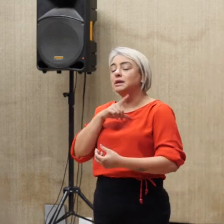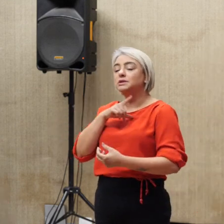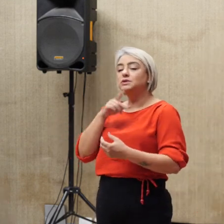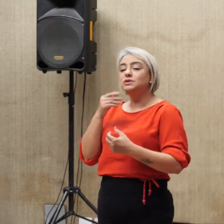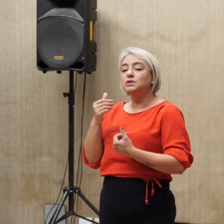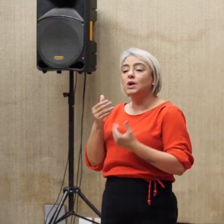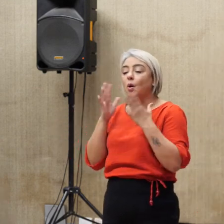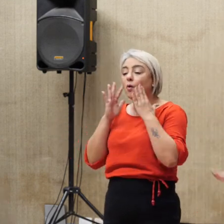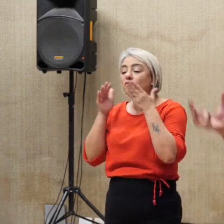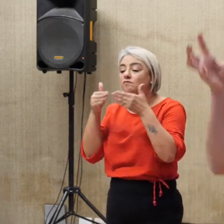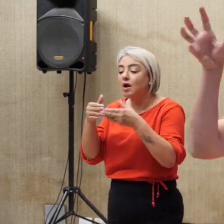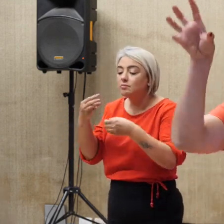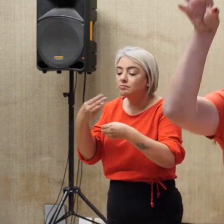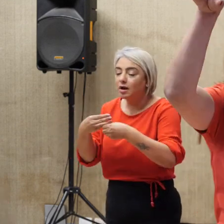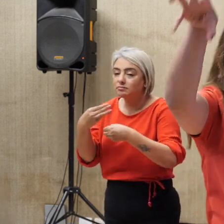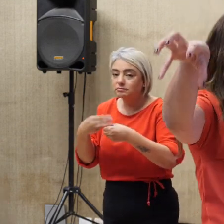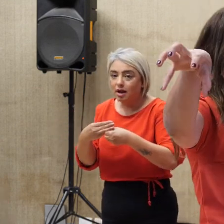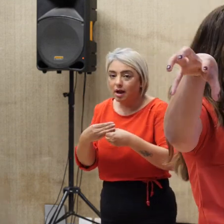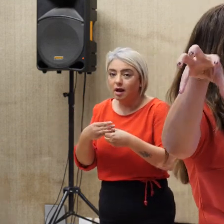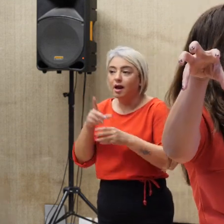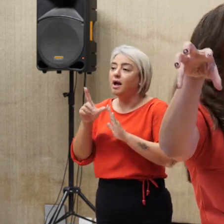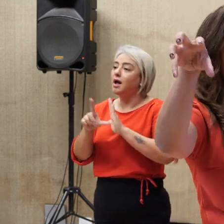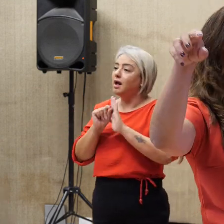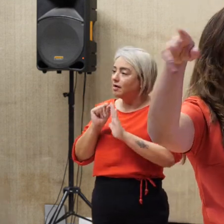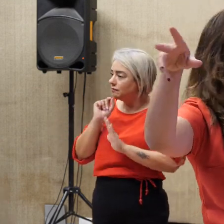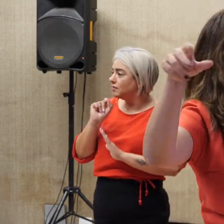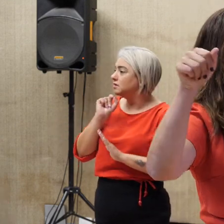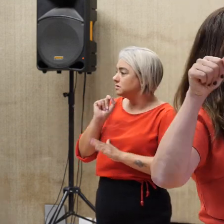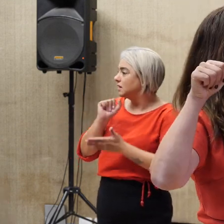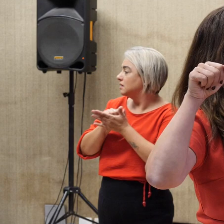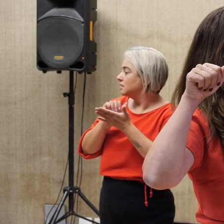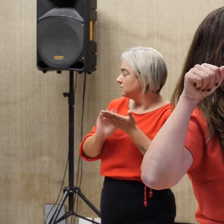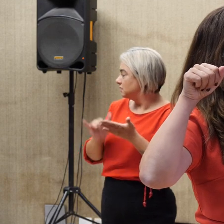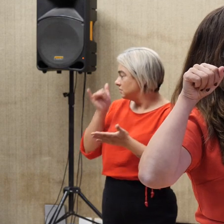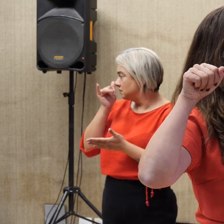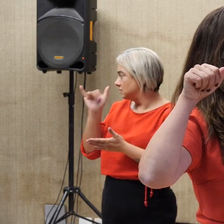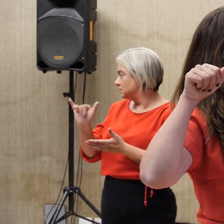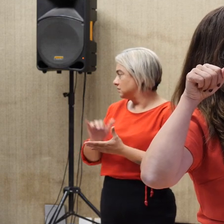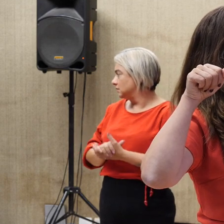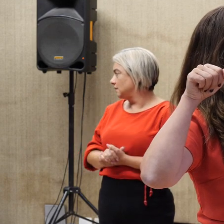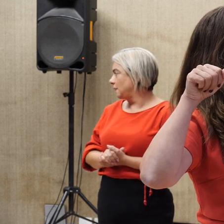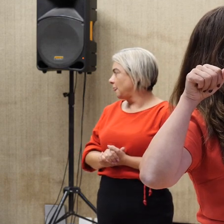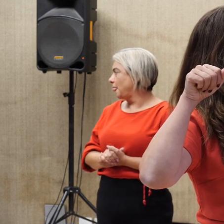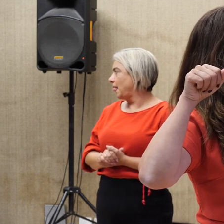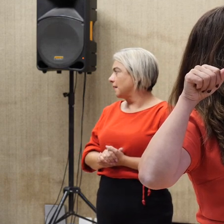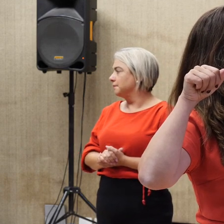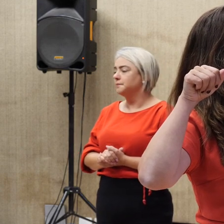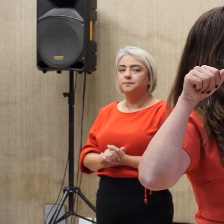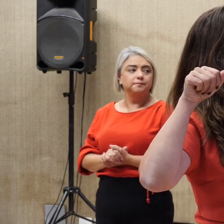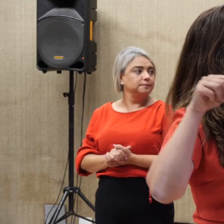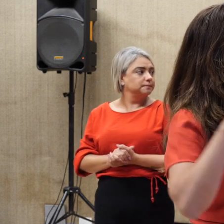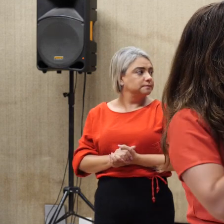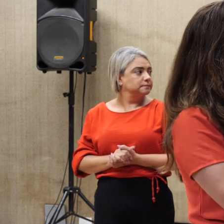uma centralidade do município reforçando muito as ações de prevenção. Pode passar.